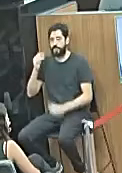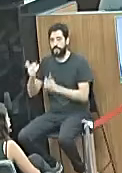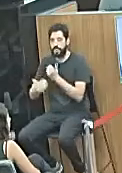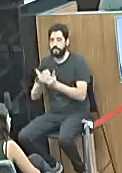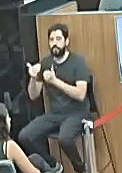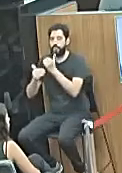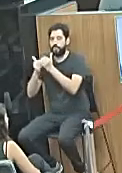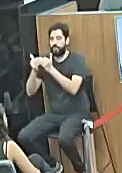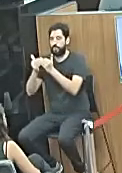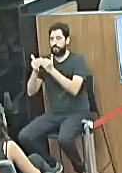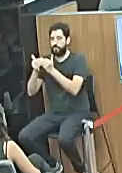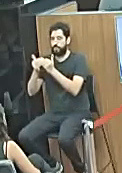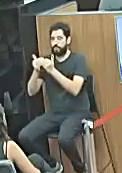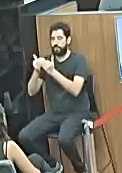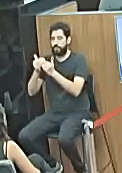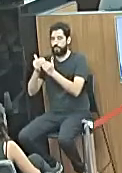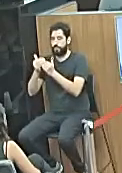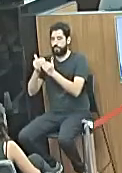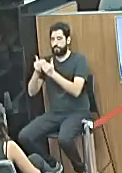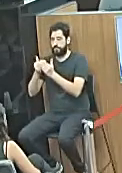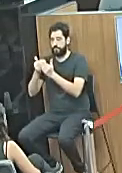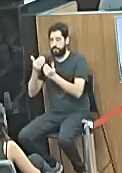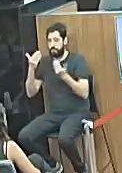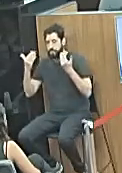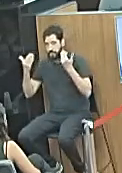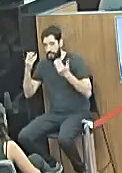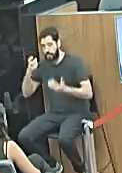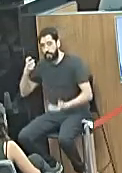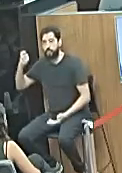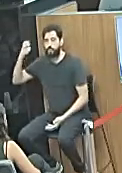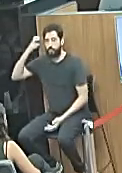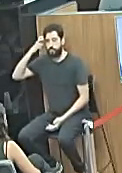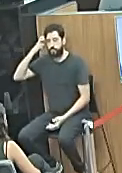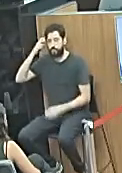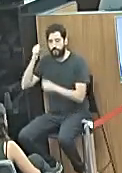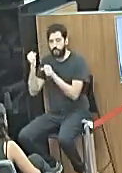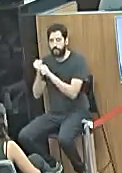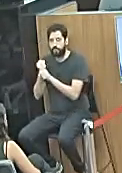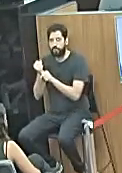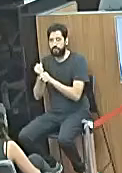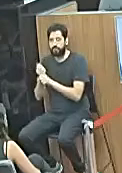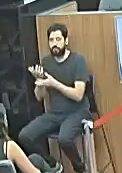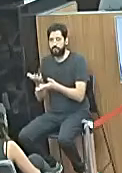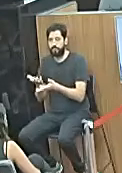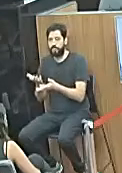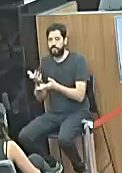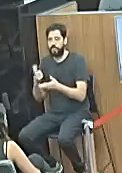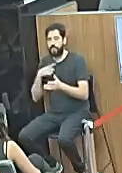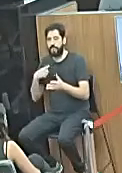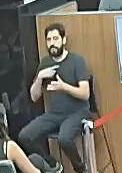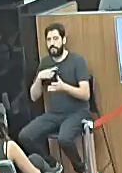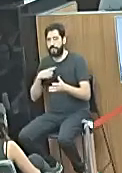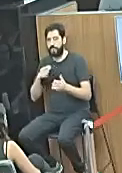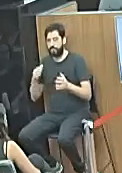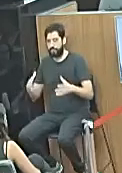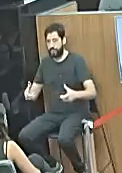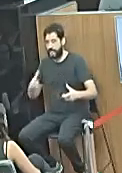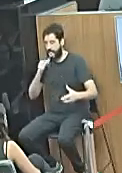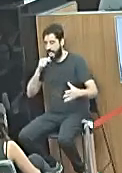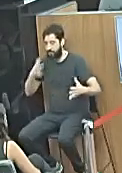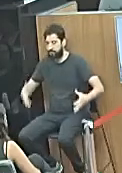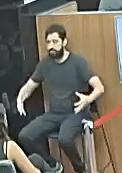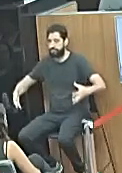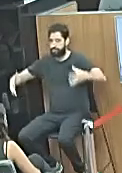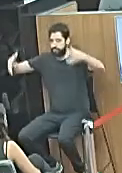da piscicultura visando construção de tanques em 60 comunidades tradicionais